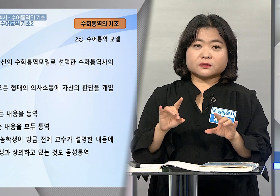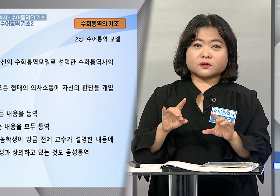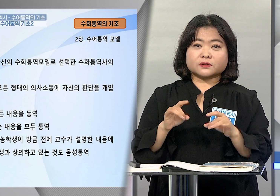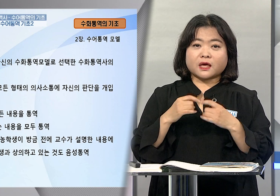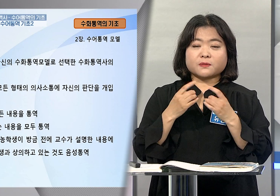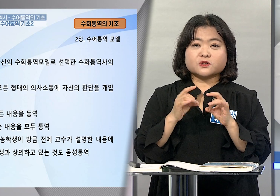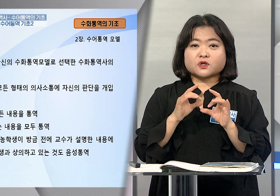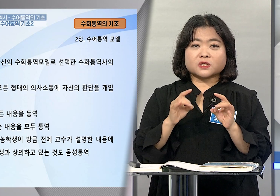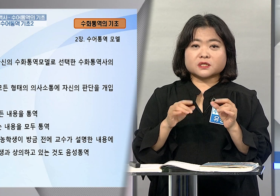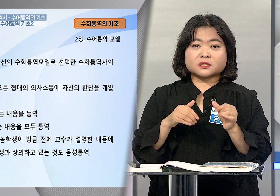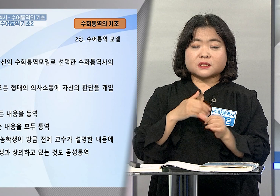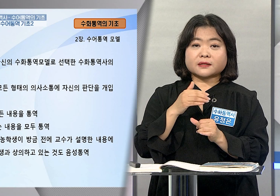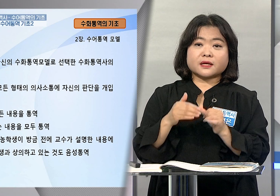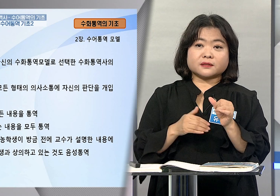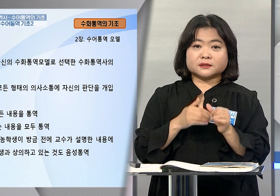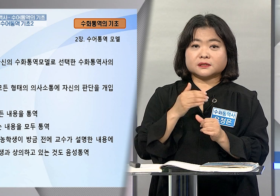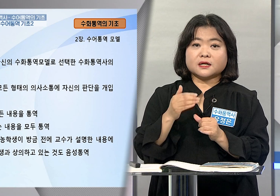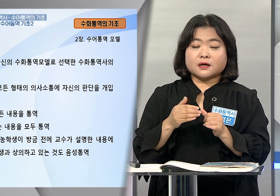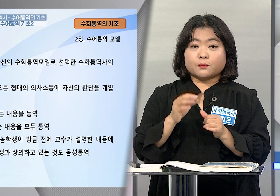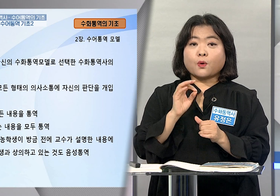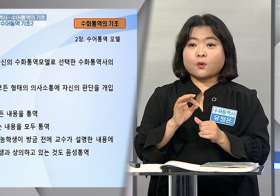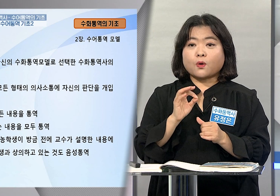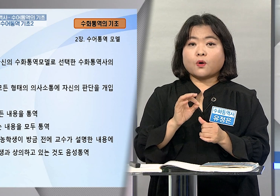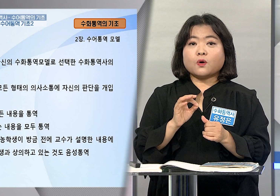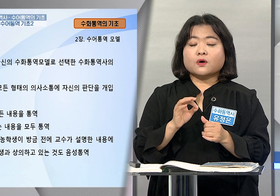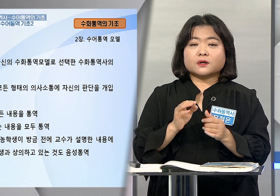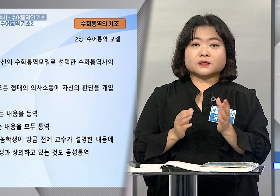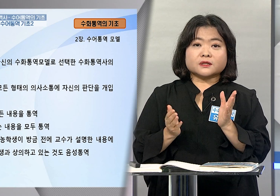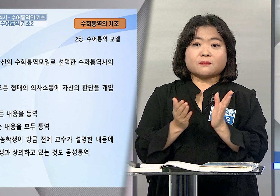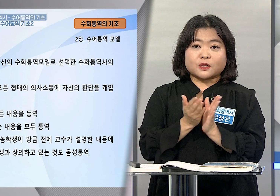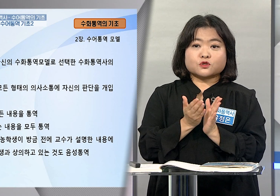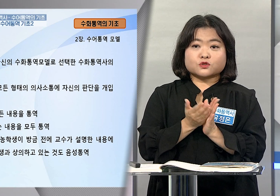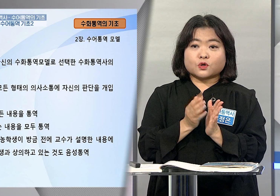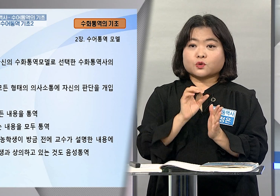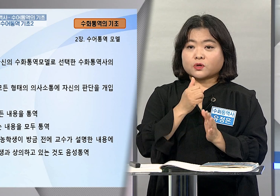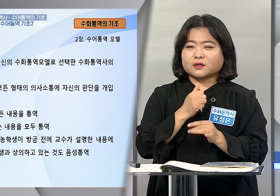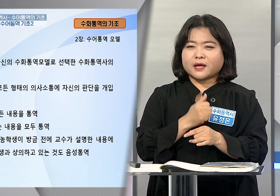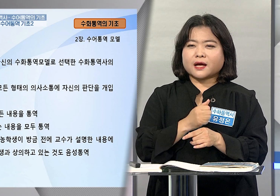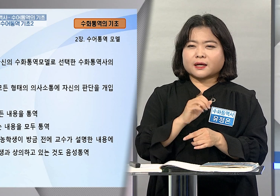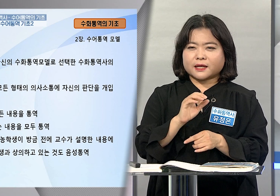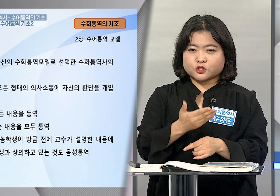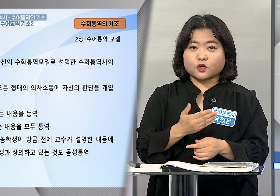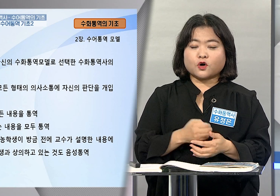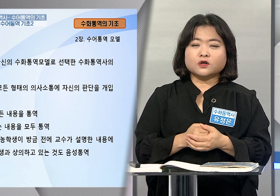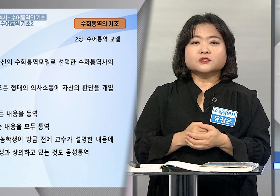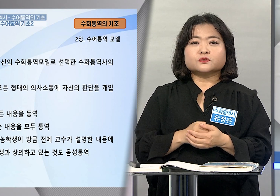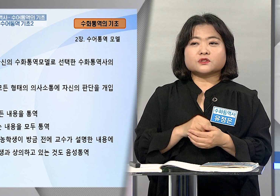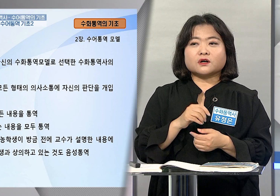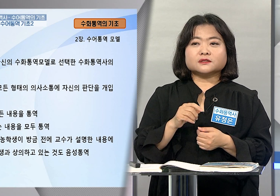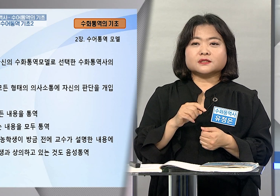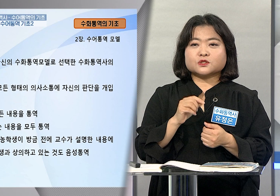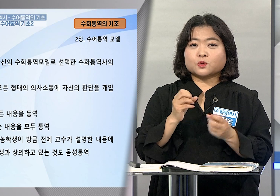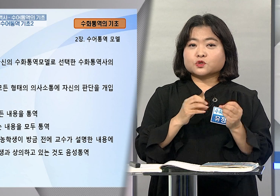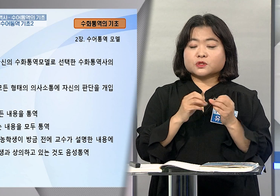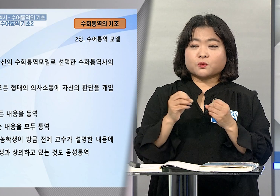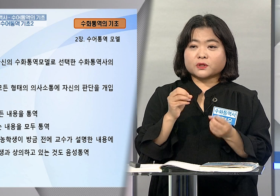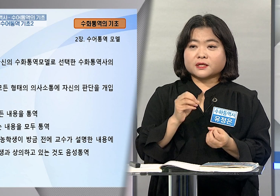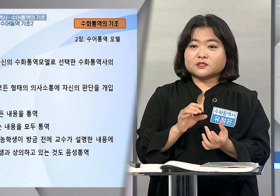어떤 개별적인 상태를 보고 거기에 맞춰서 통역을 해야겠죠. 우선 이 송수신 모델을